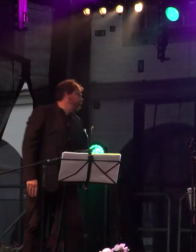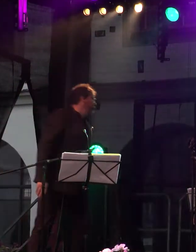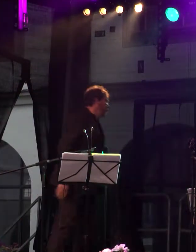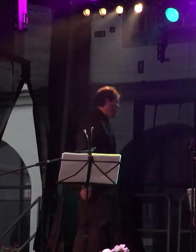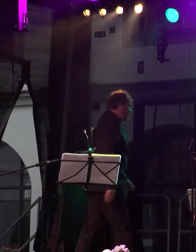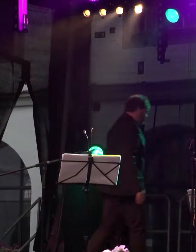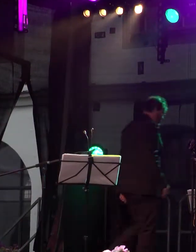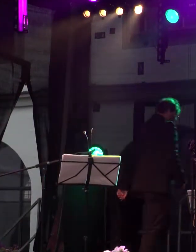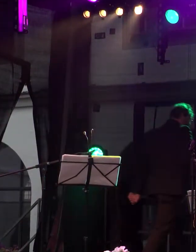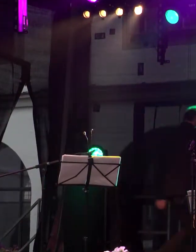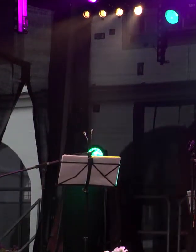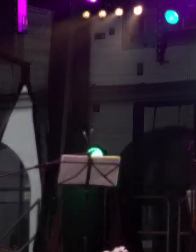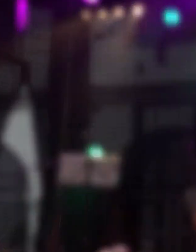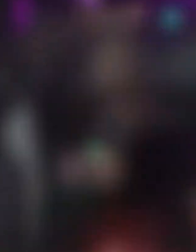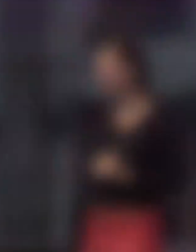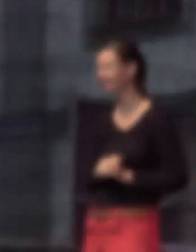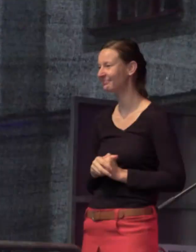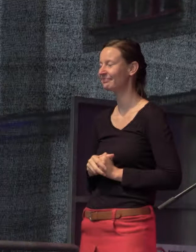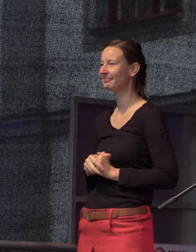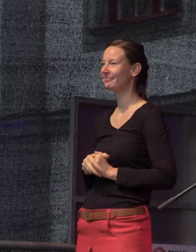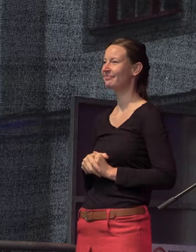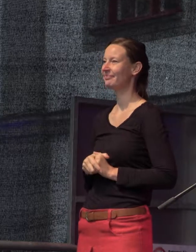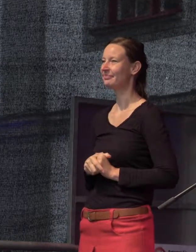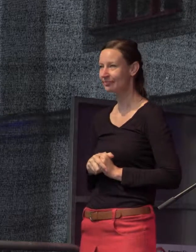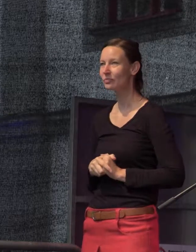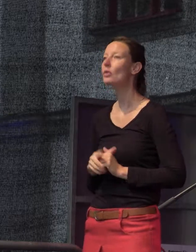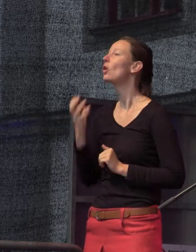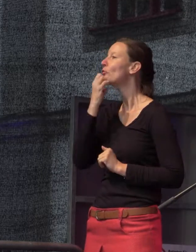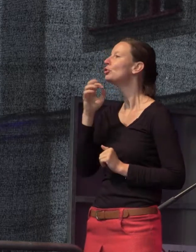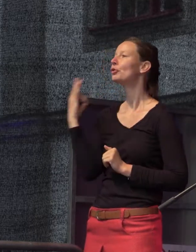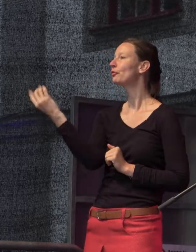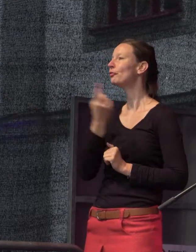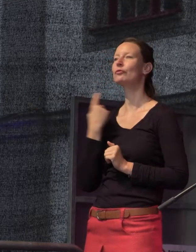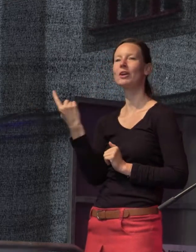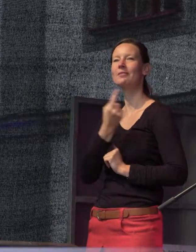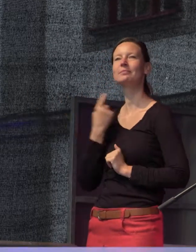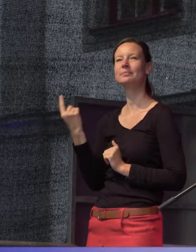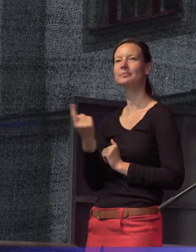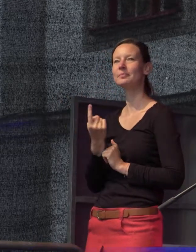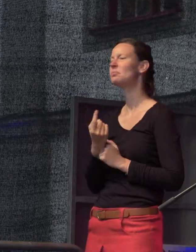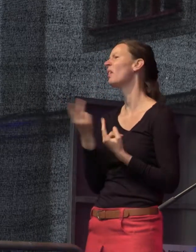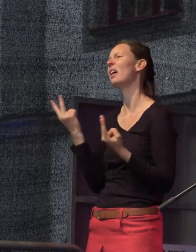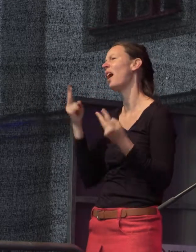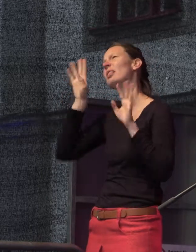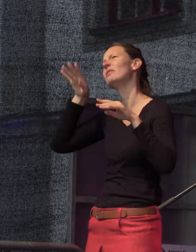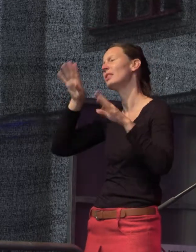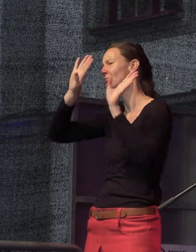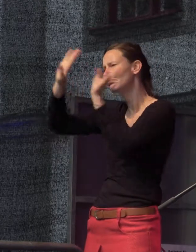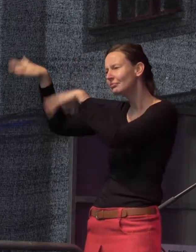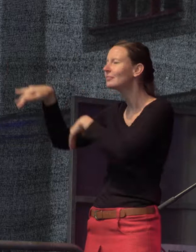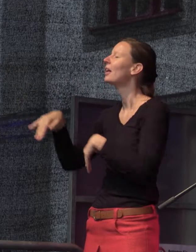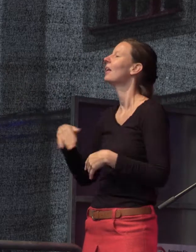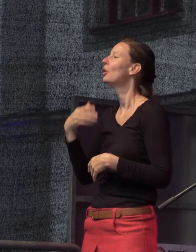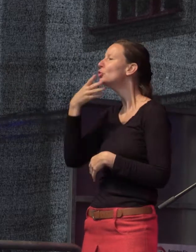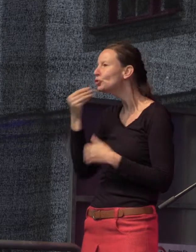co ich wünsche uns allen gleich wie das wetter ist einen angenehmen abend